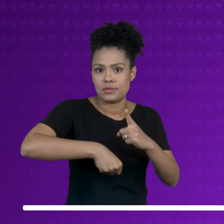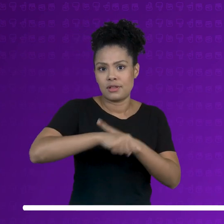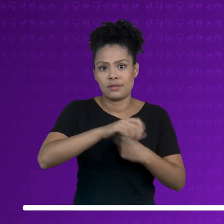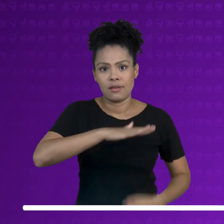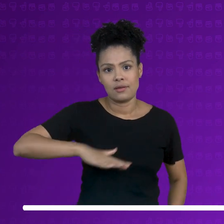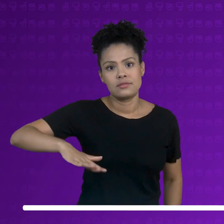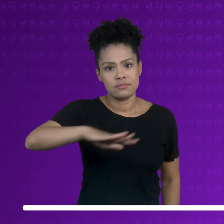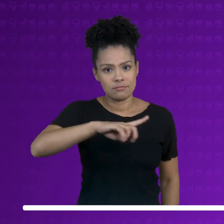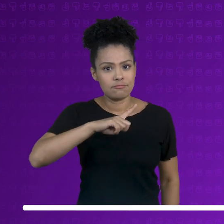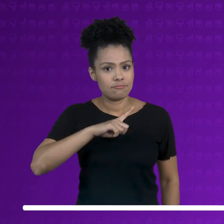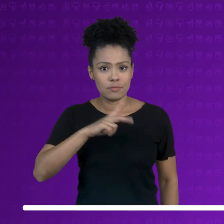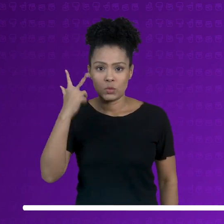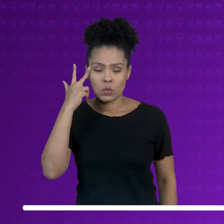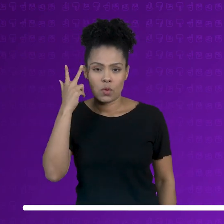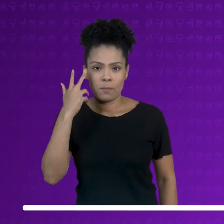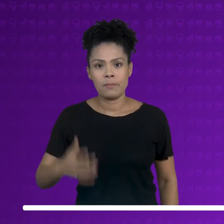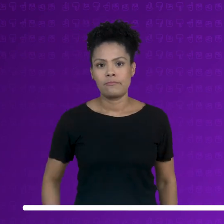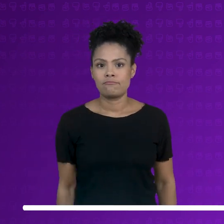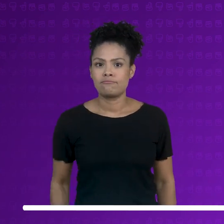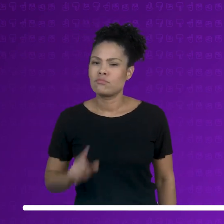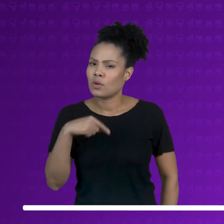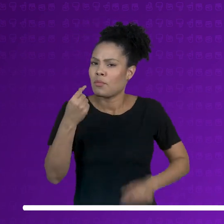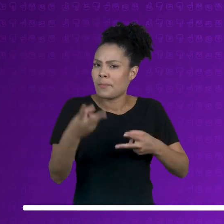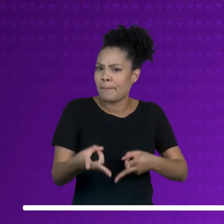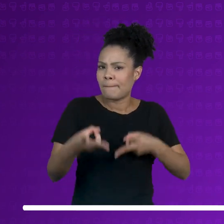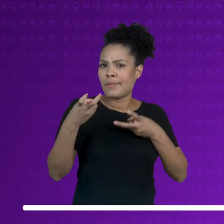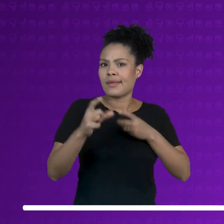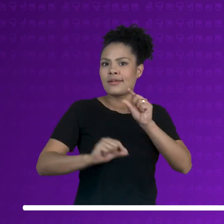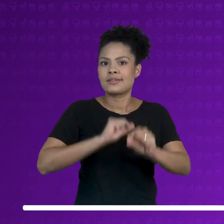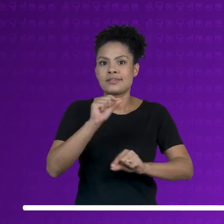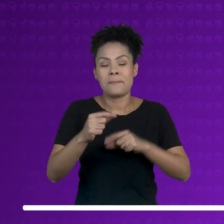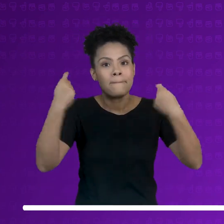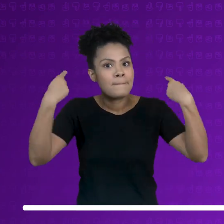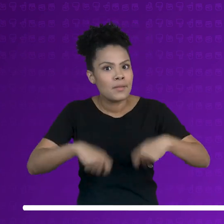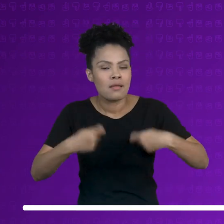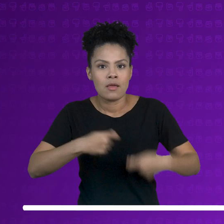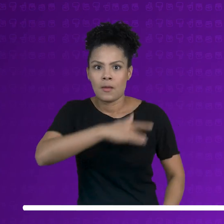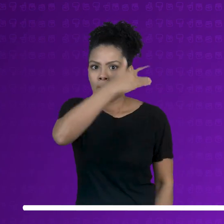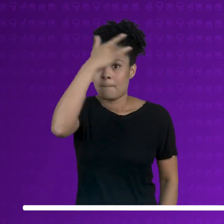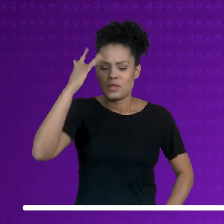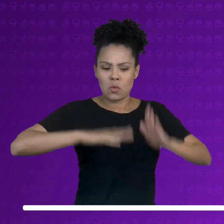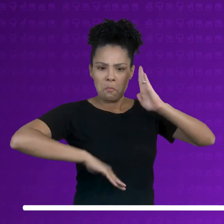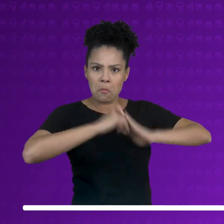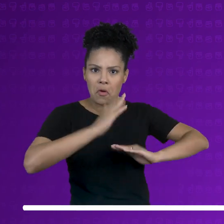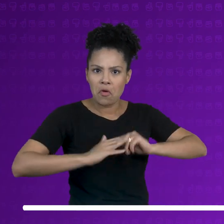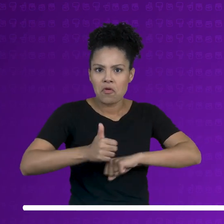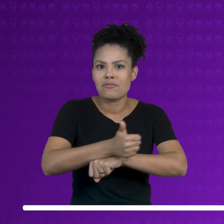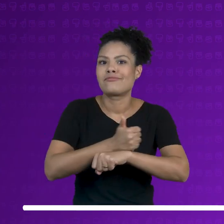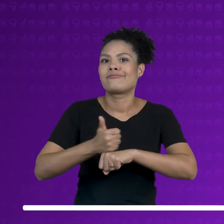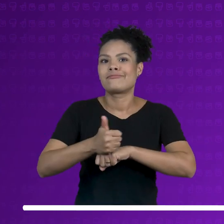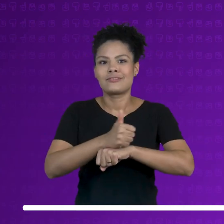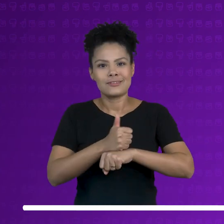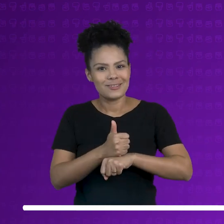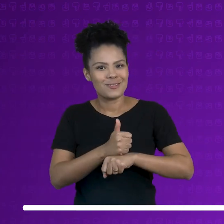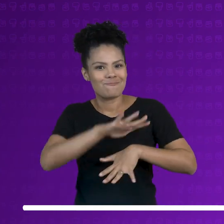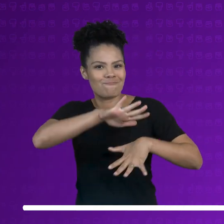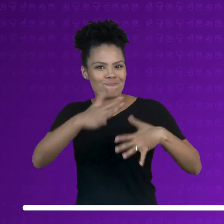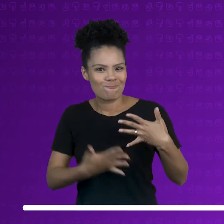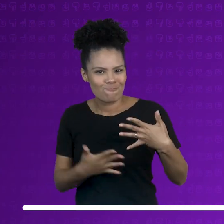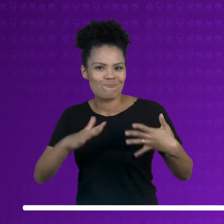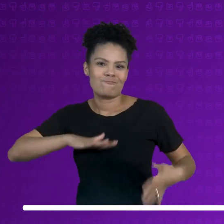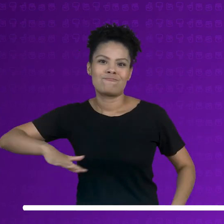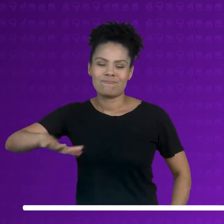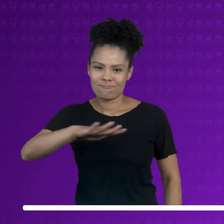os espaços. Diante dessa realidade, existe a necessidade cada vez maior no mercado de pessoas que sejam